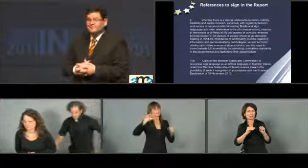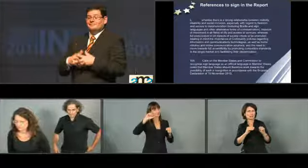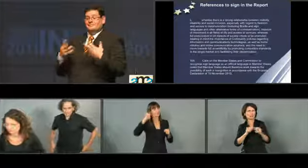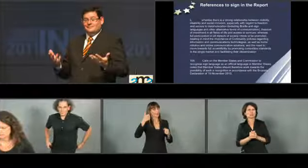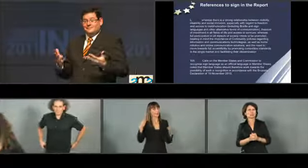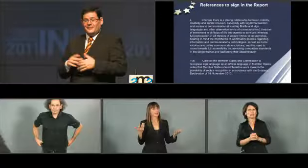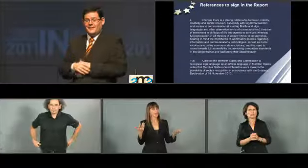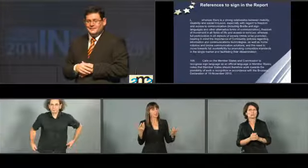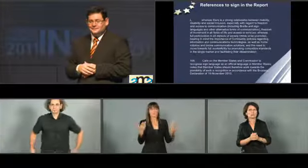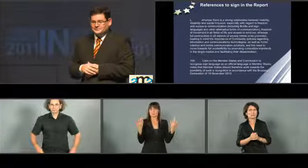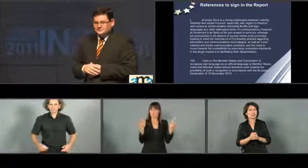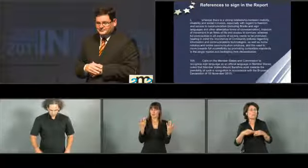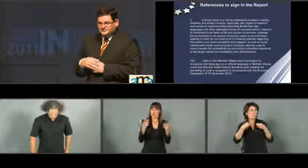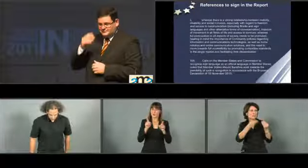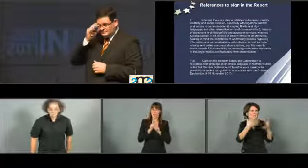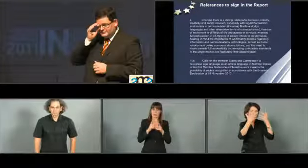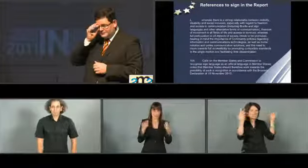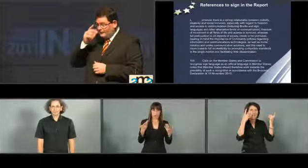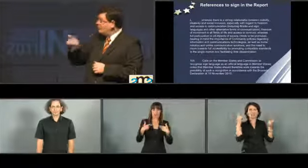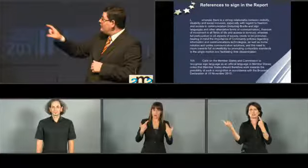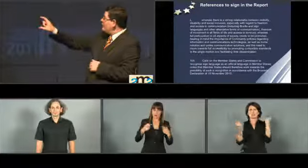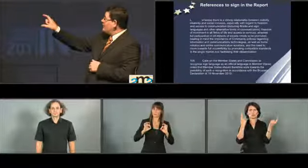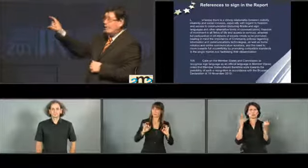conscience au Parlement de ce qu'on vit au quotidien.